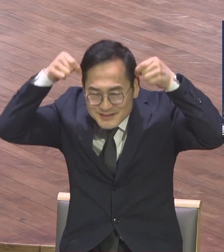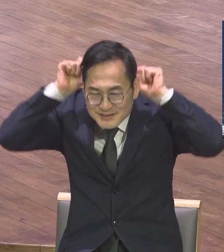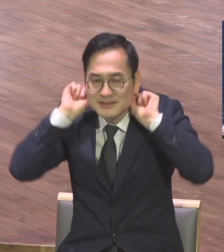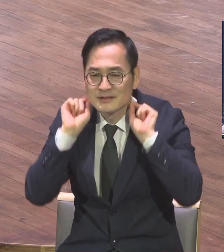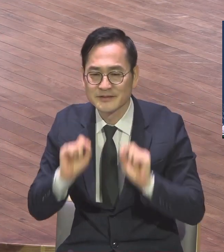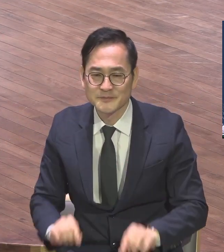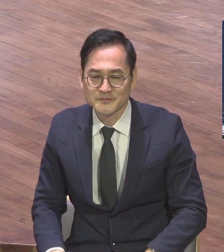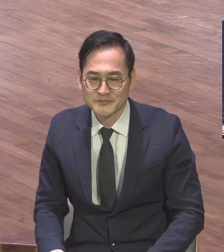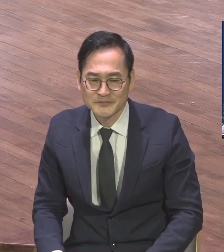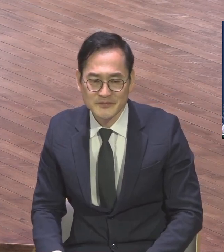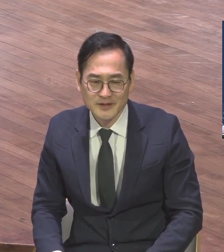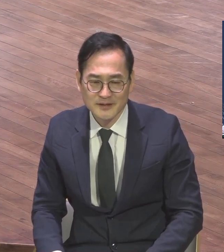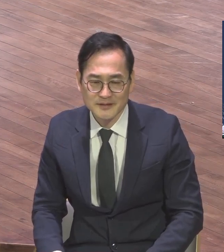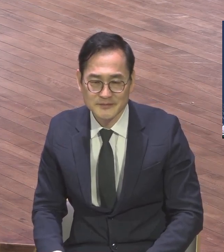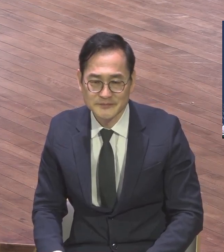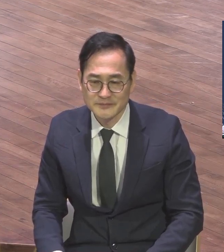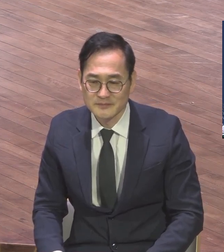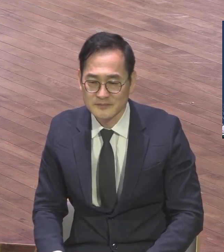정 목사님 좋아하시면서,